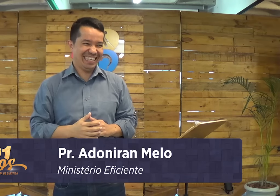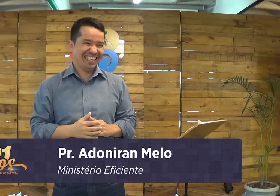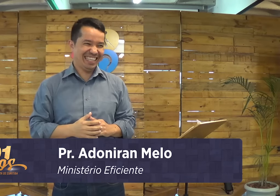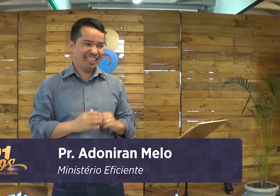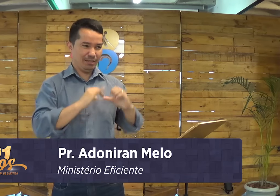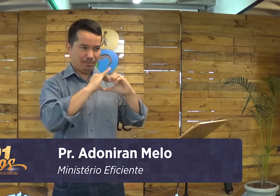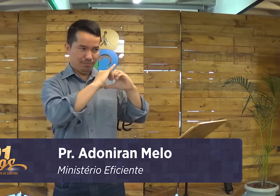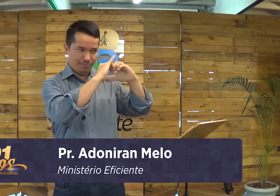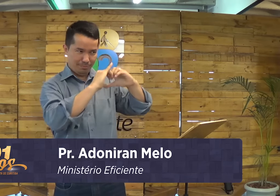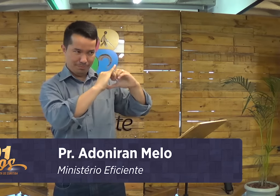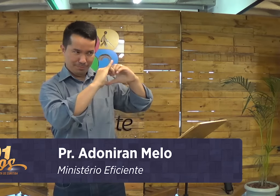bem